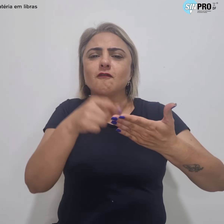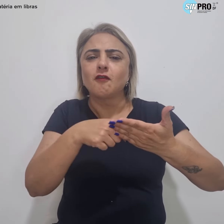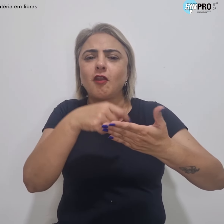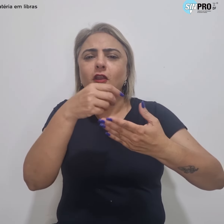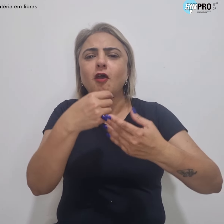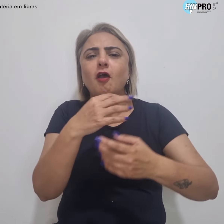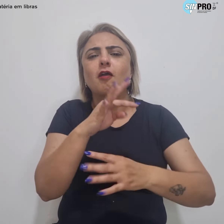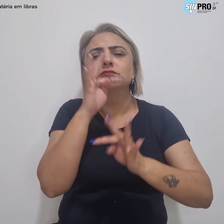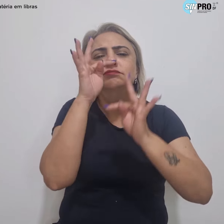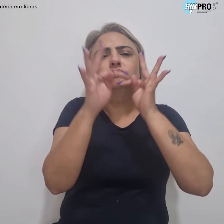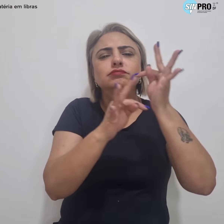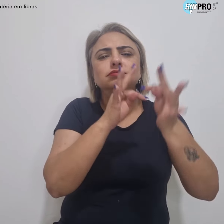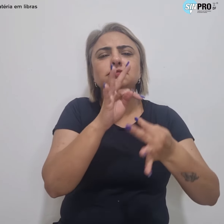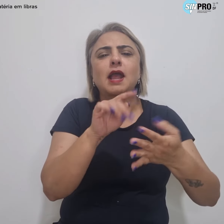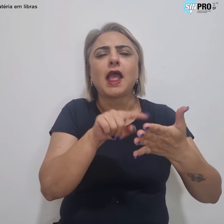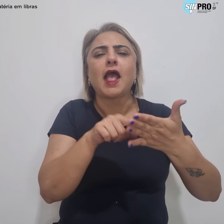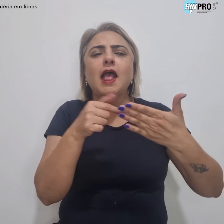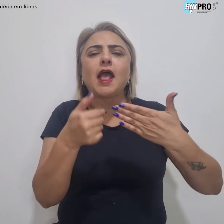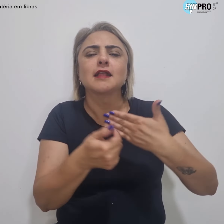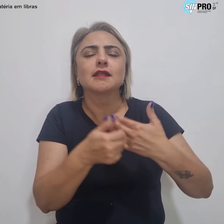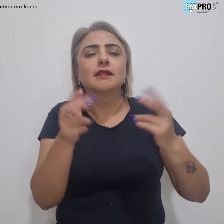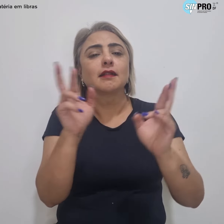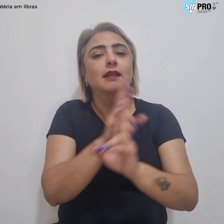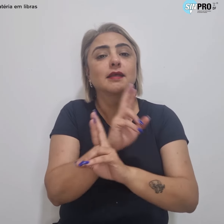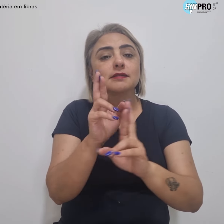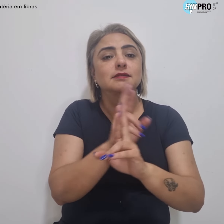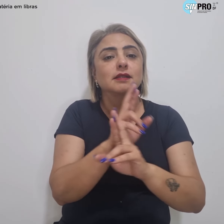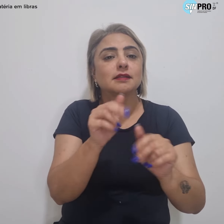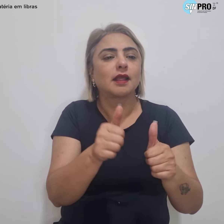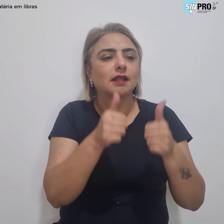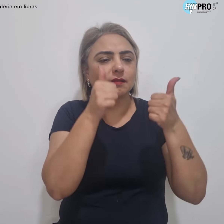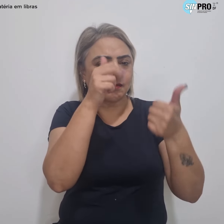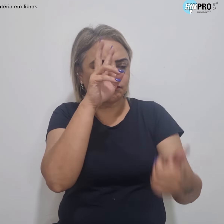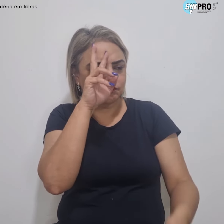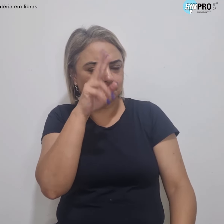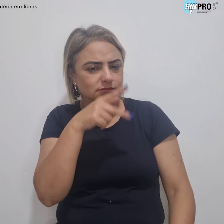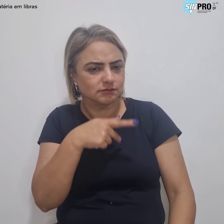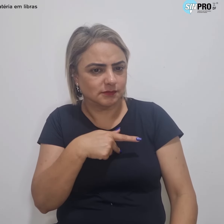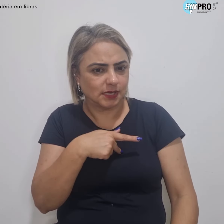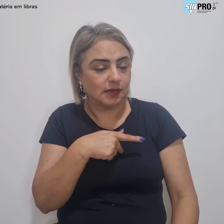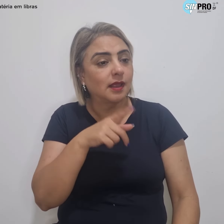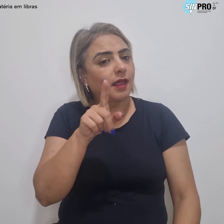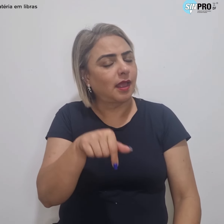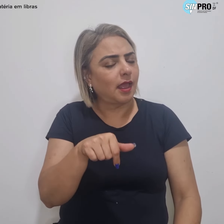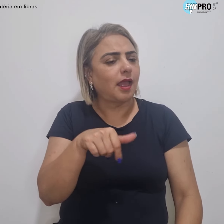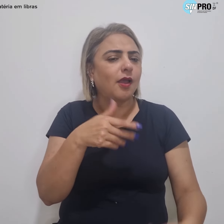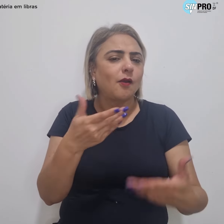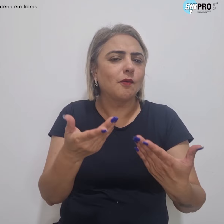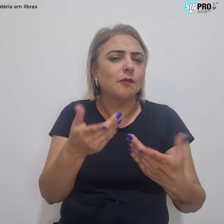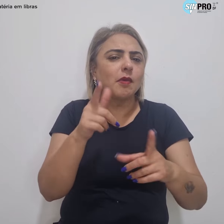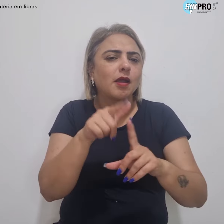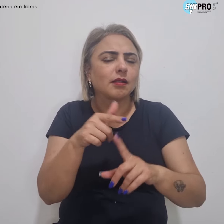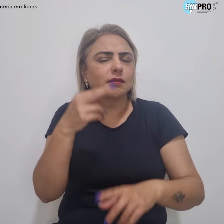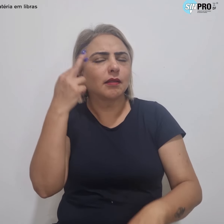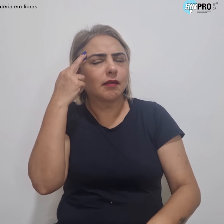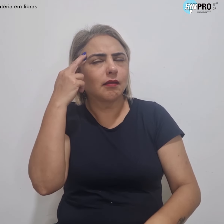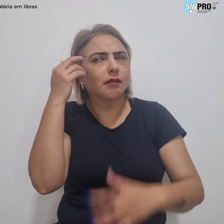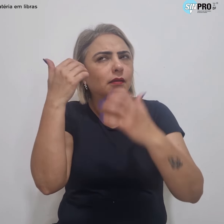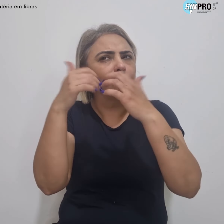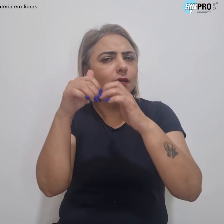adjetivos relacionados a si próprias. É uma forma de refletirmos sobre nós,